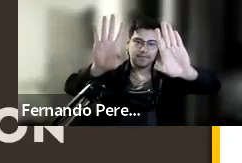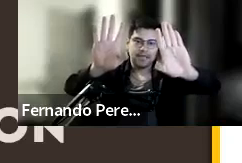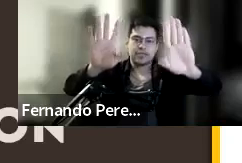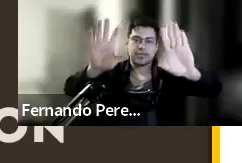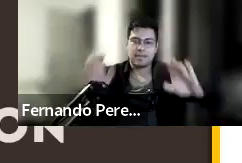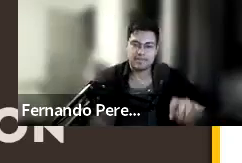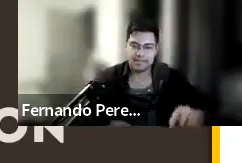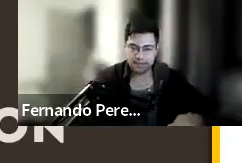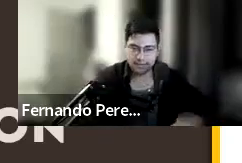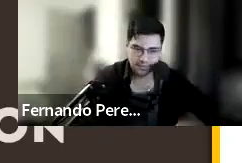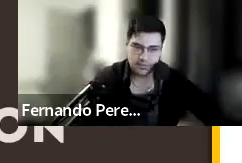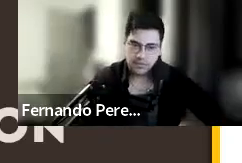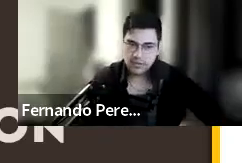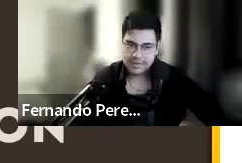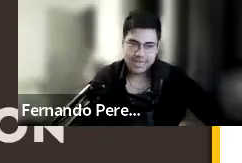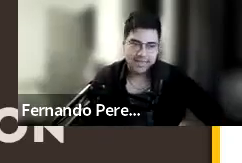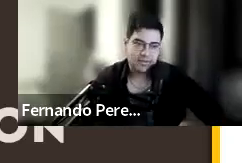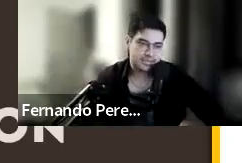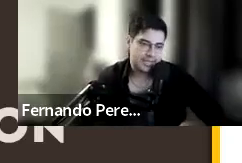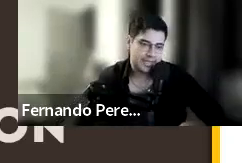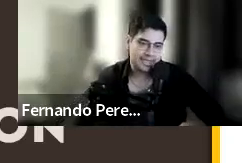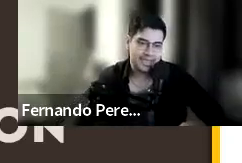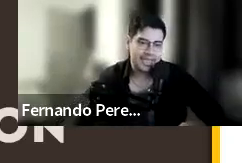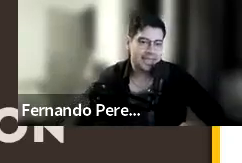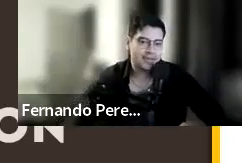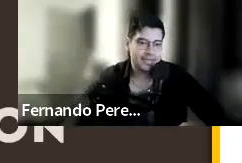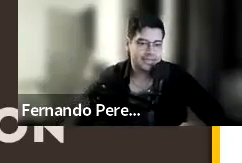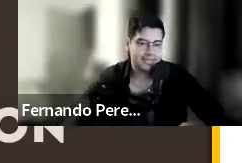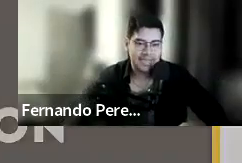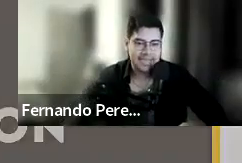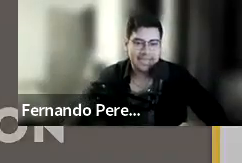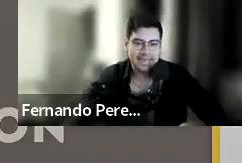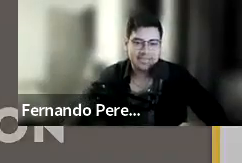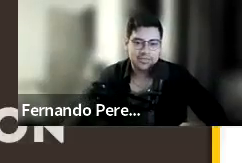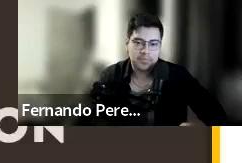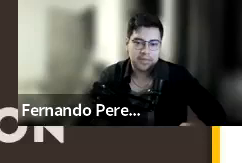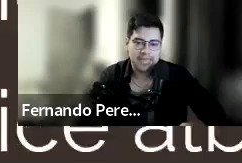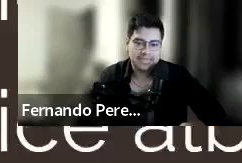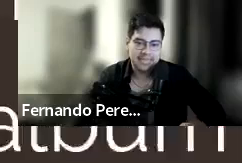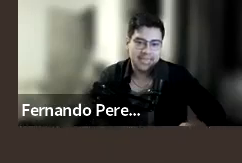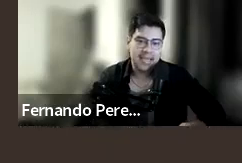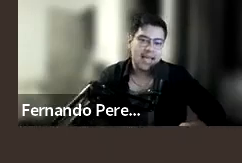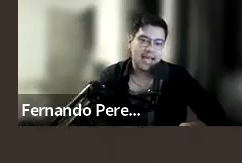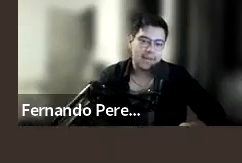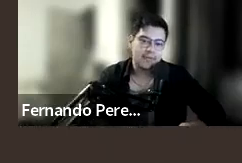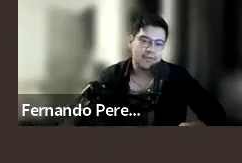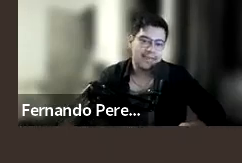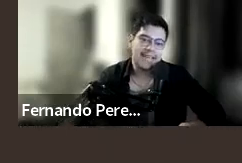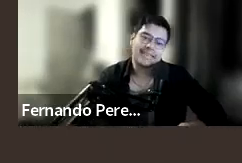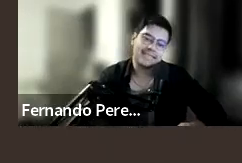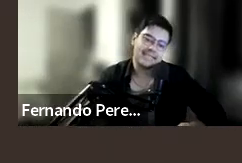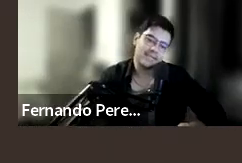Y es obviamente una fuente constante de errores. En inglés no se puede decir a movie nice.